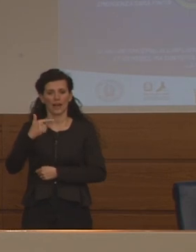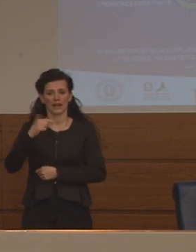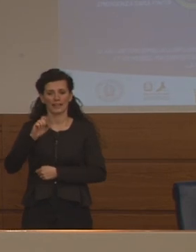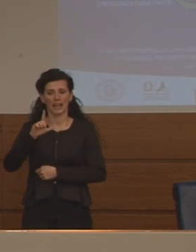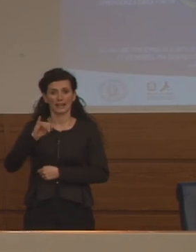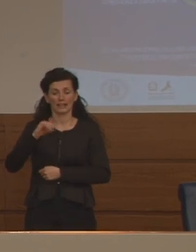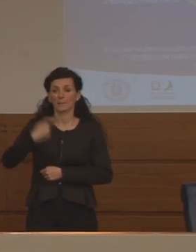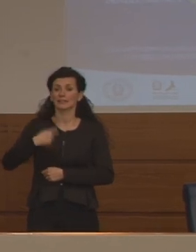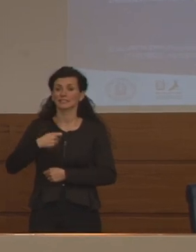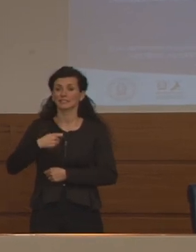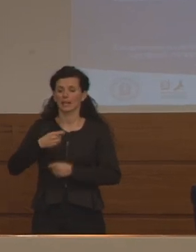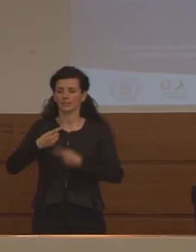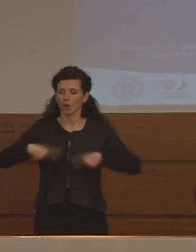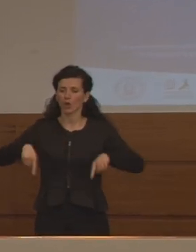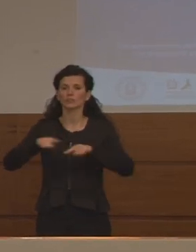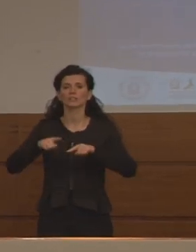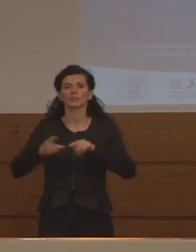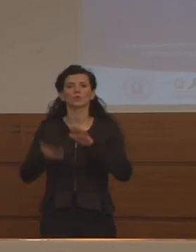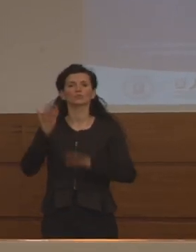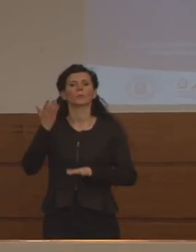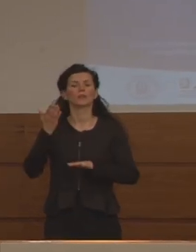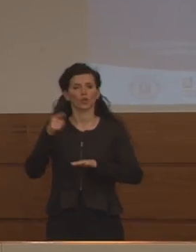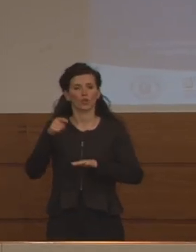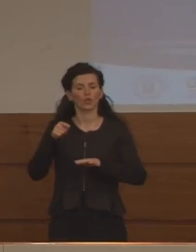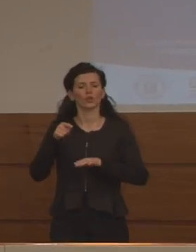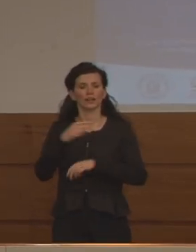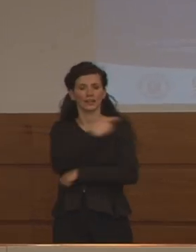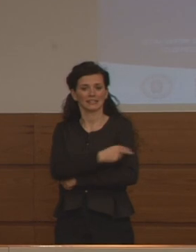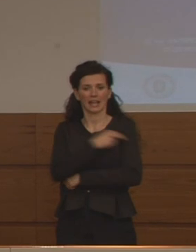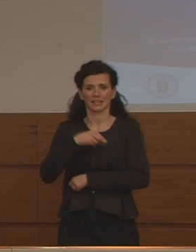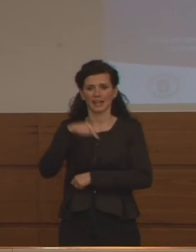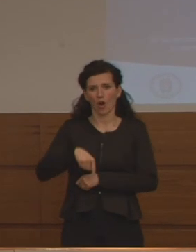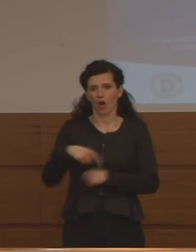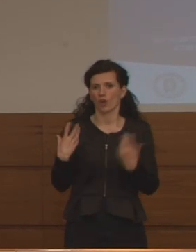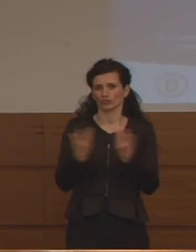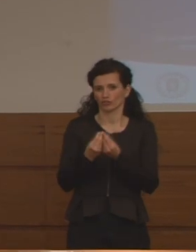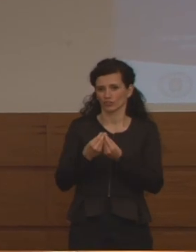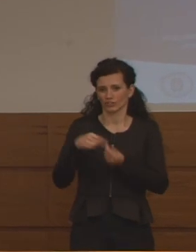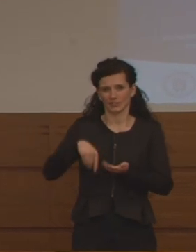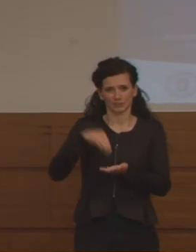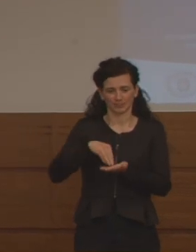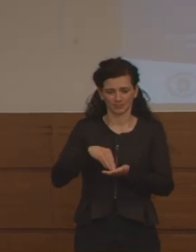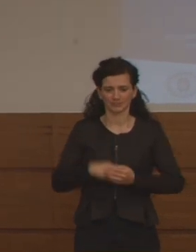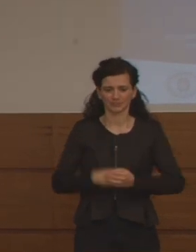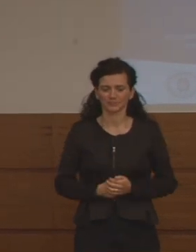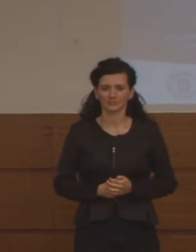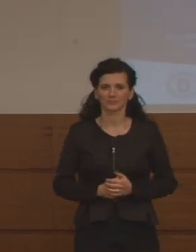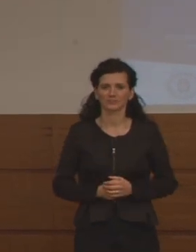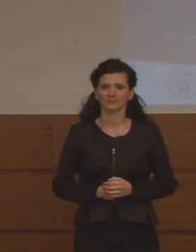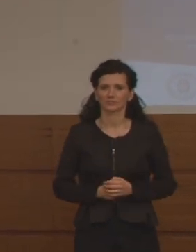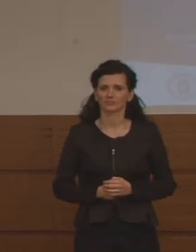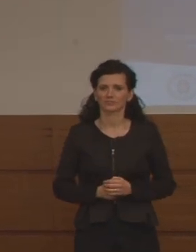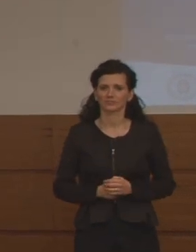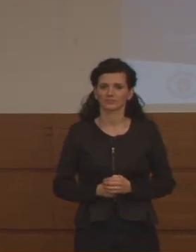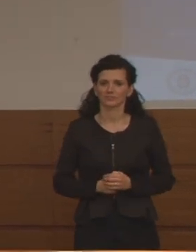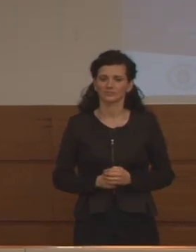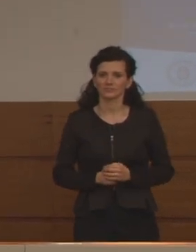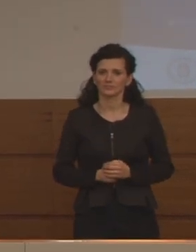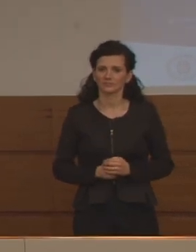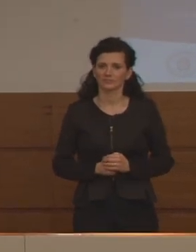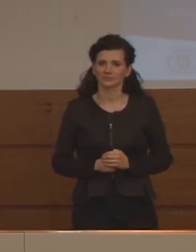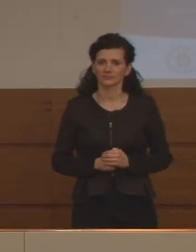consiglio superiore di sanità che oggi è qui accanto a me partiamo dal dal dato